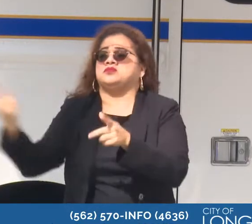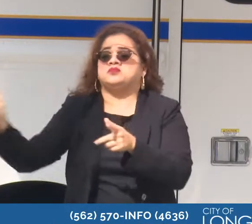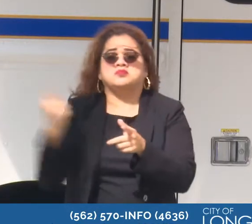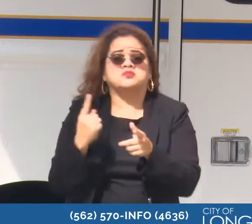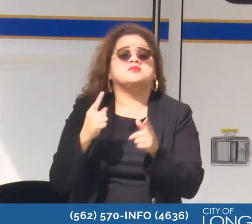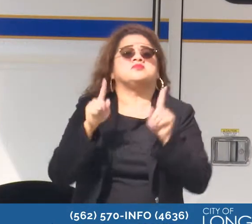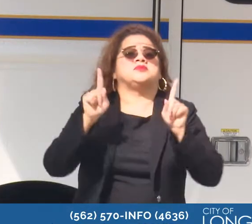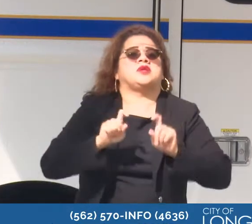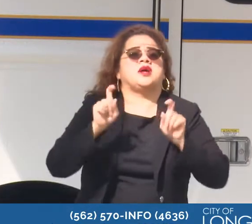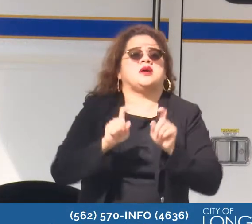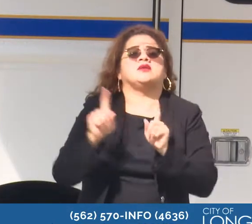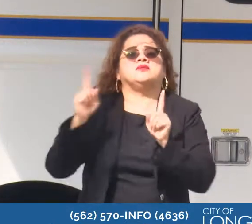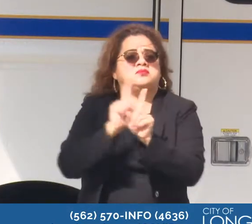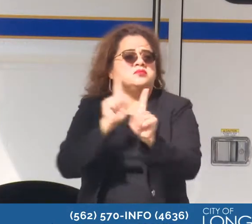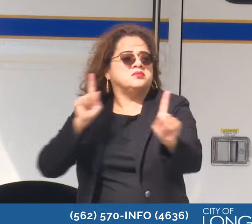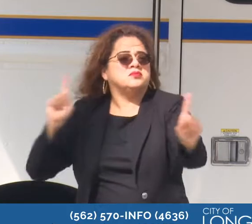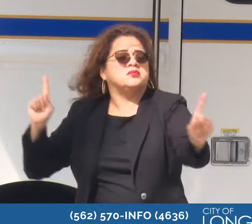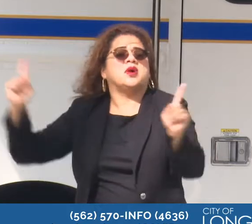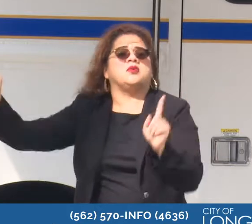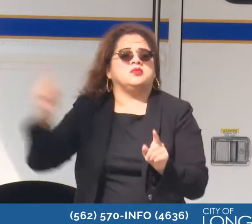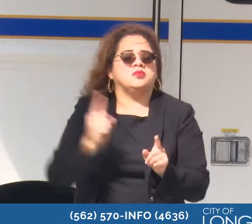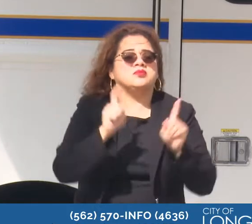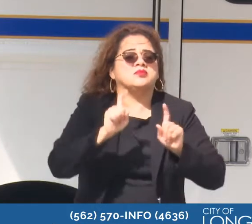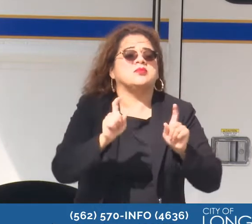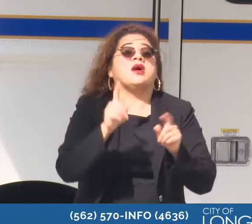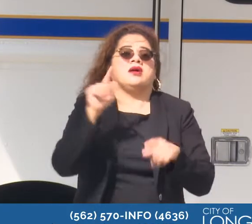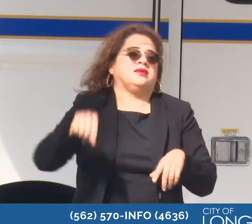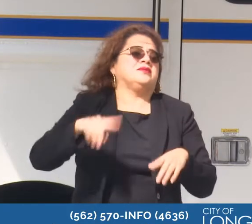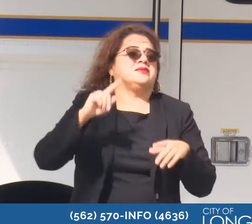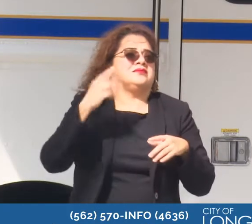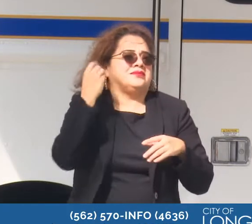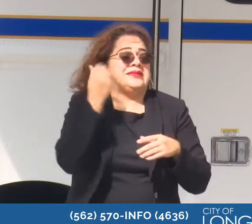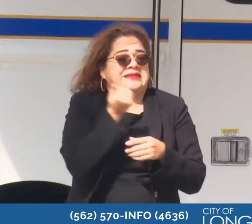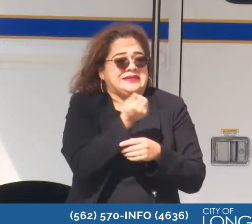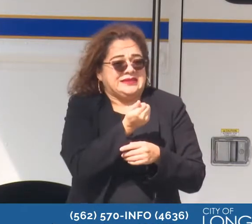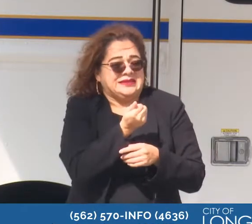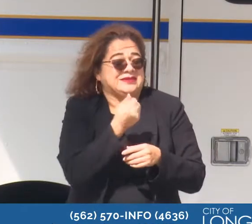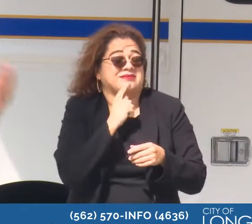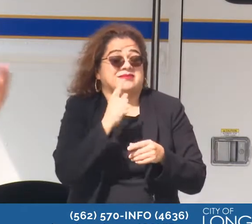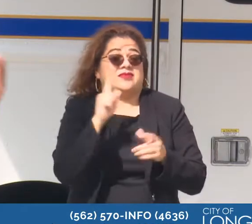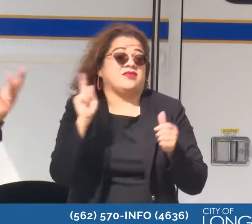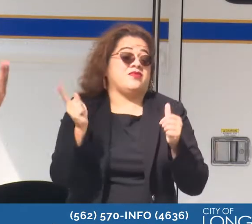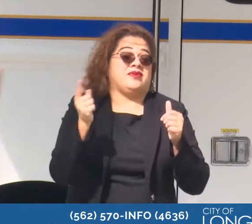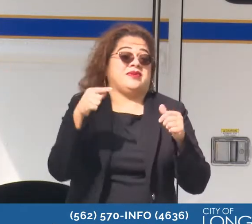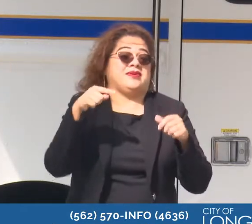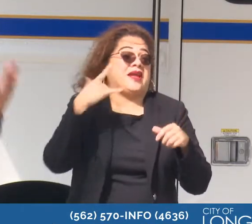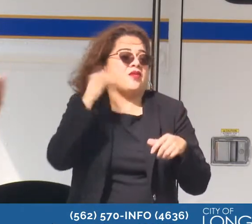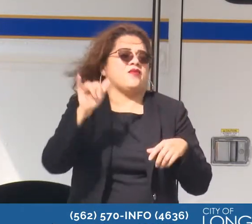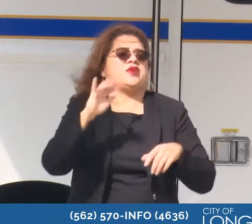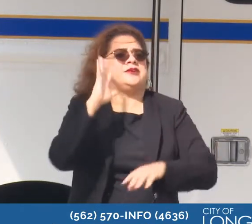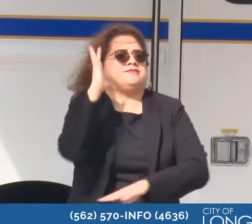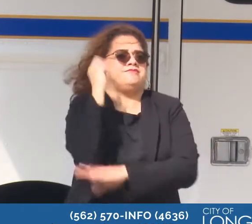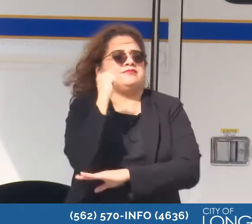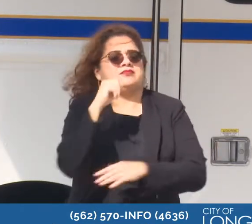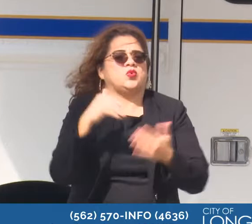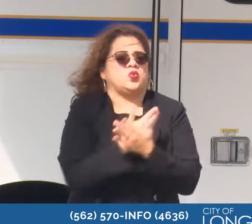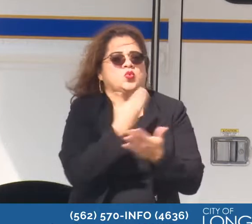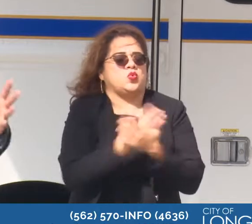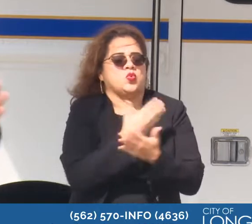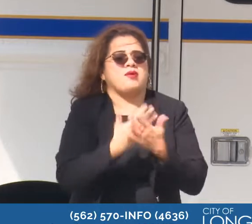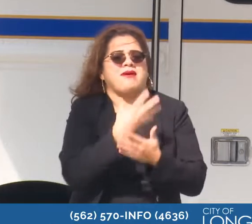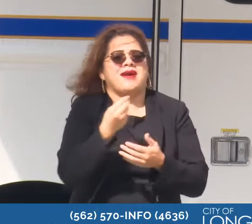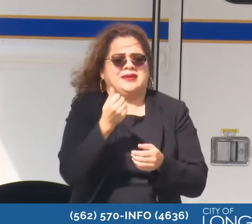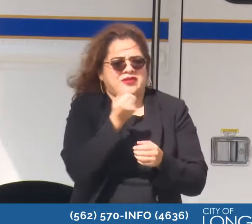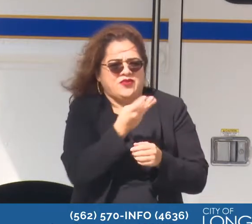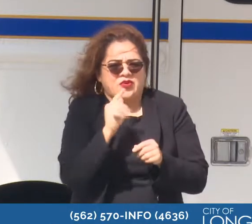uno de los primeros también en el país. Con eso me da mucho orgullo poder tener este programa que empieza mañana por